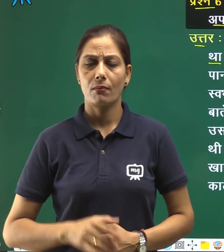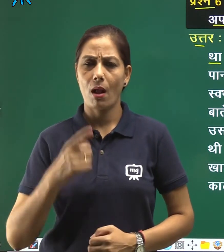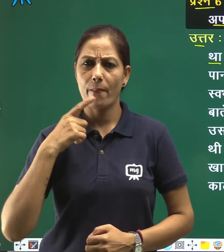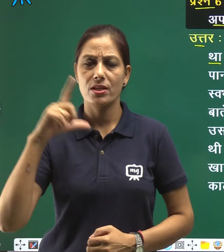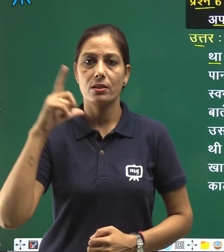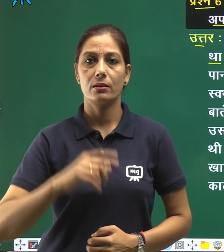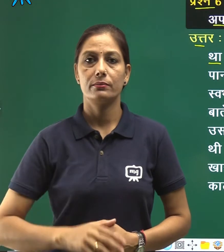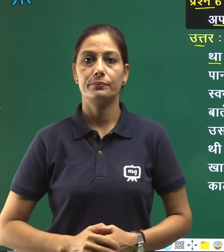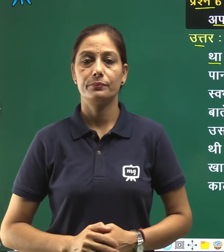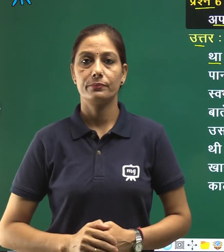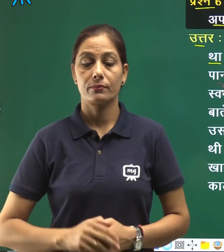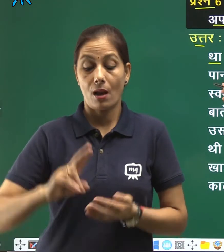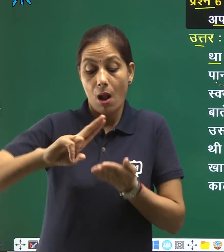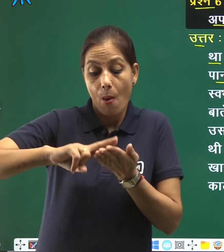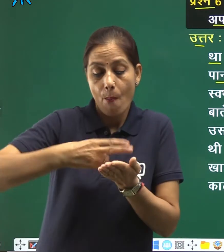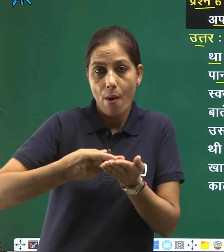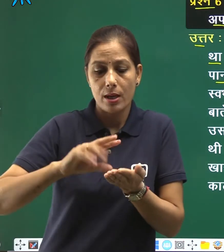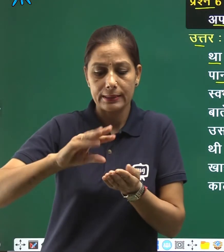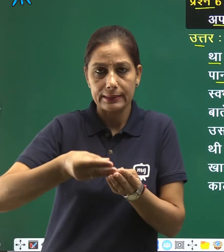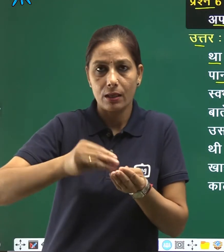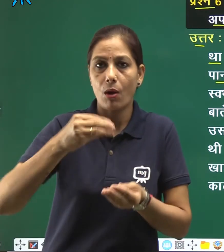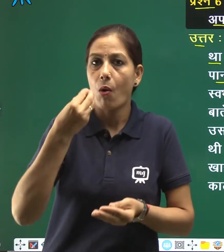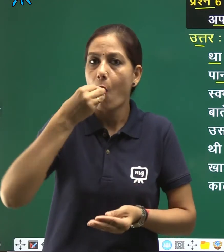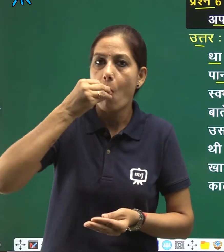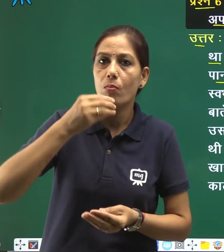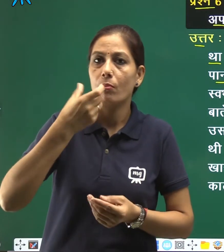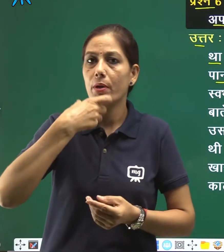हमेशा पान भरा होता था।